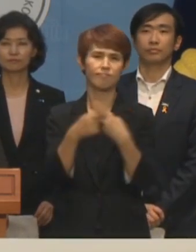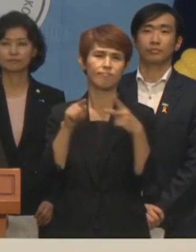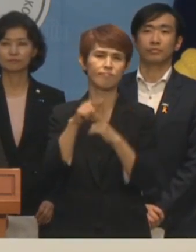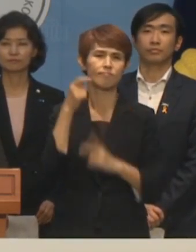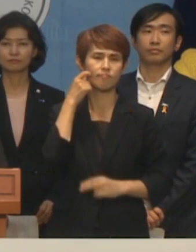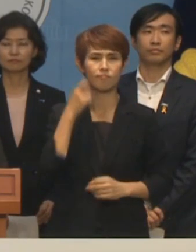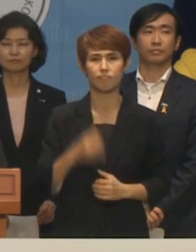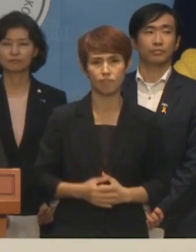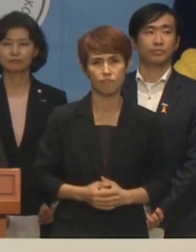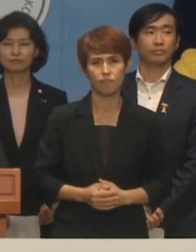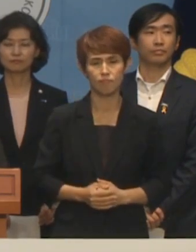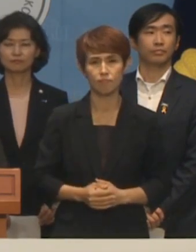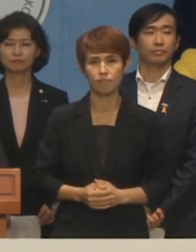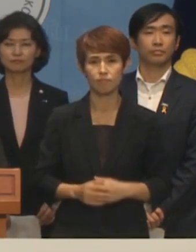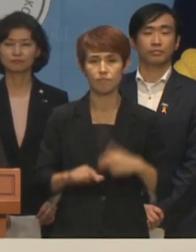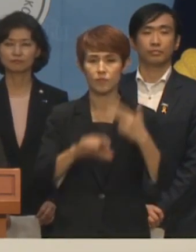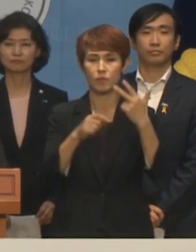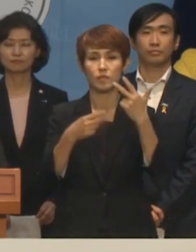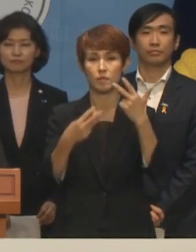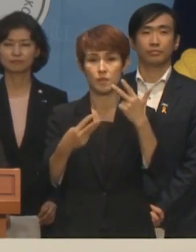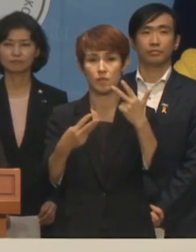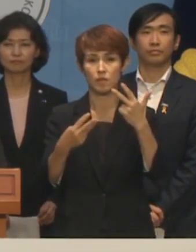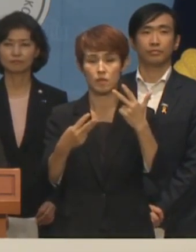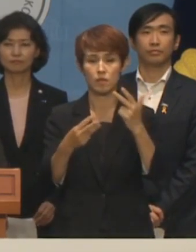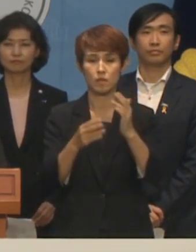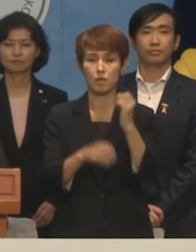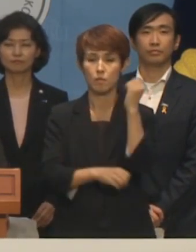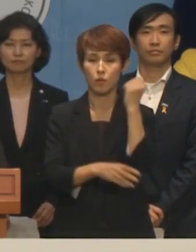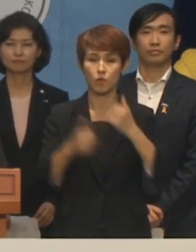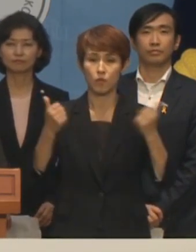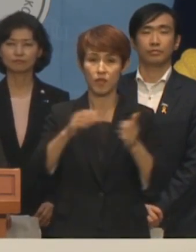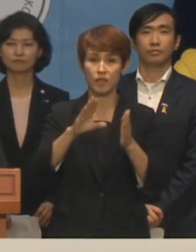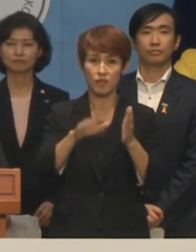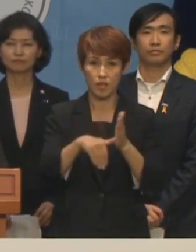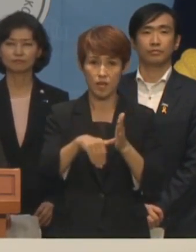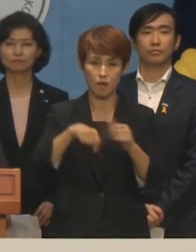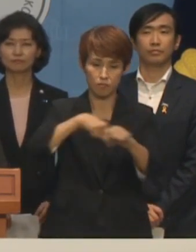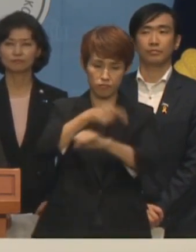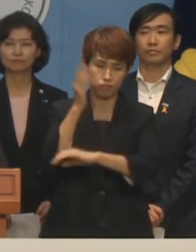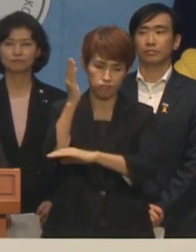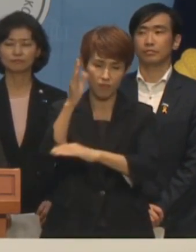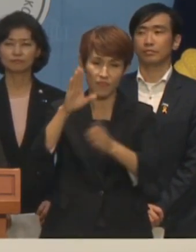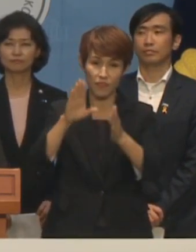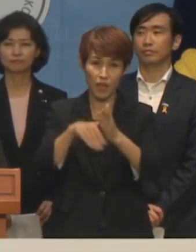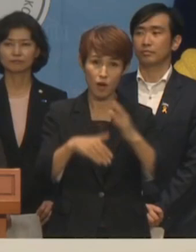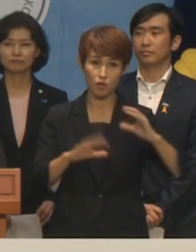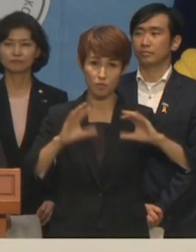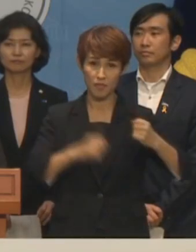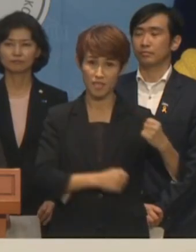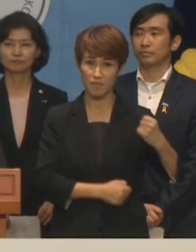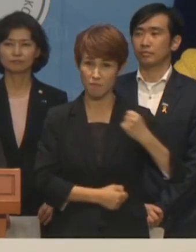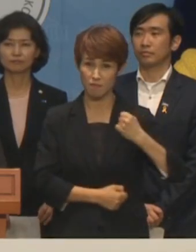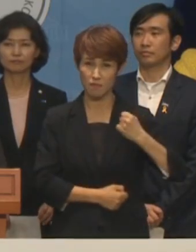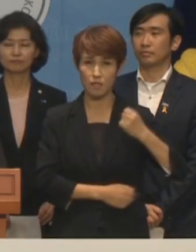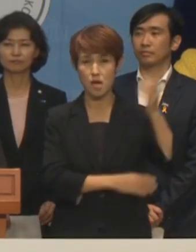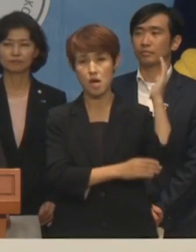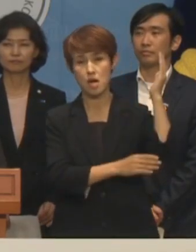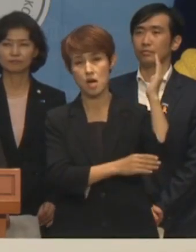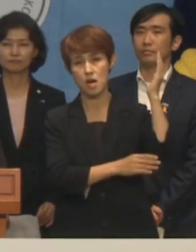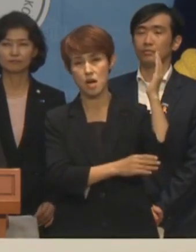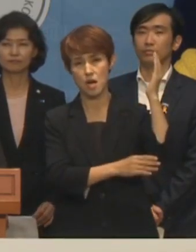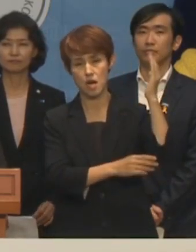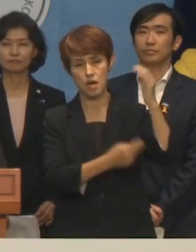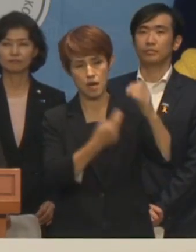있다. 7월 3일 국회 본회의에서 이어진 필리버스터에서 국민의힘은 어이상실 발언을